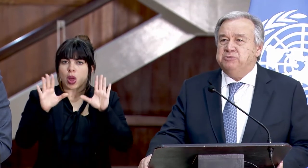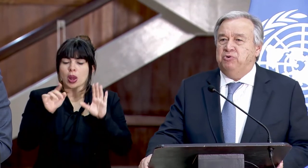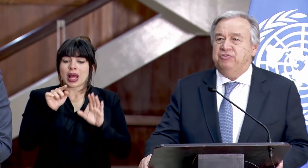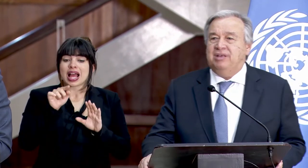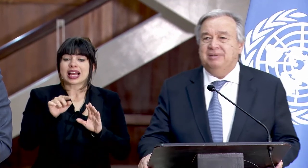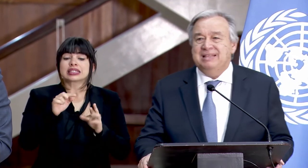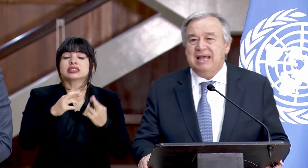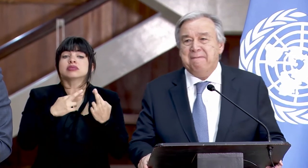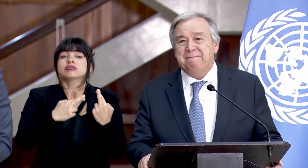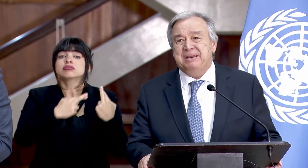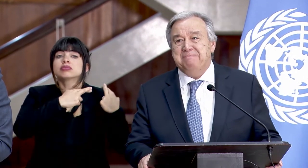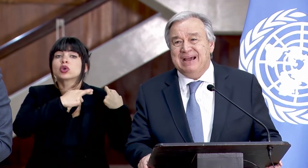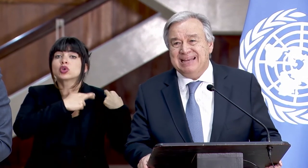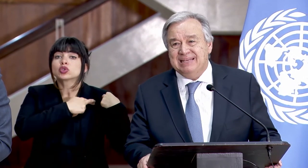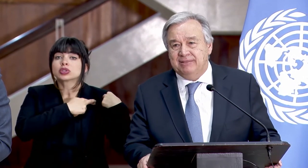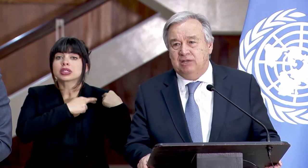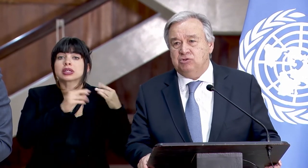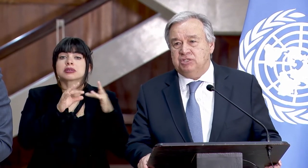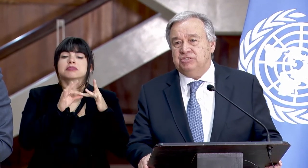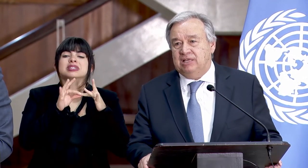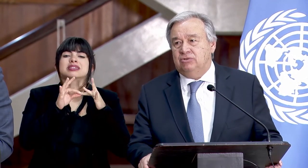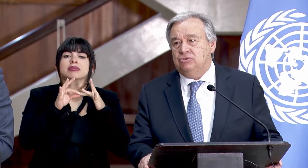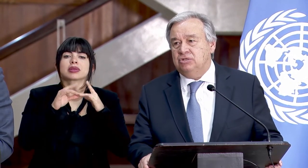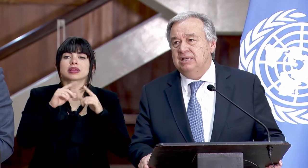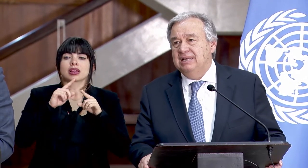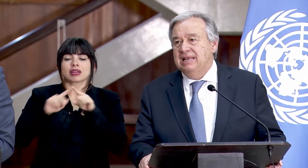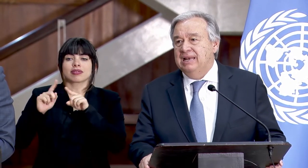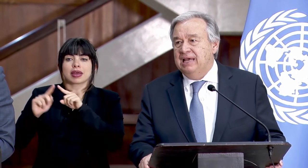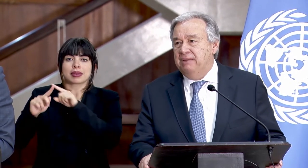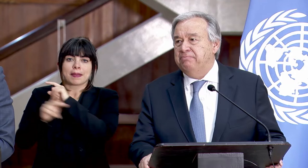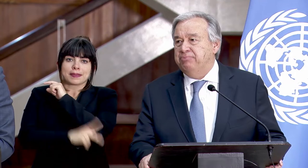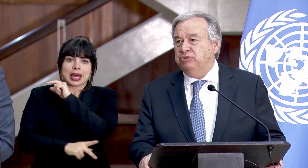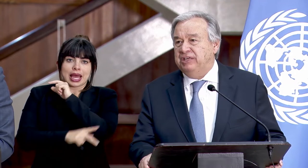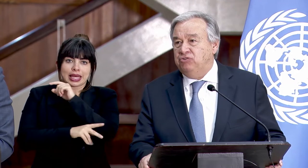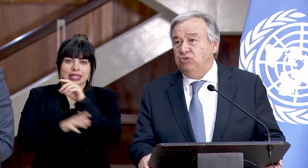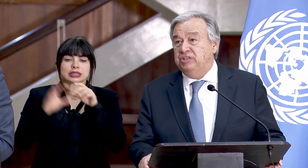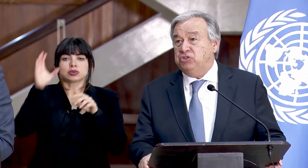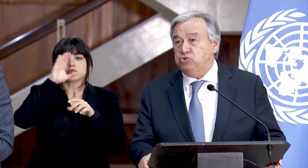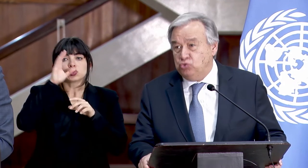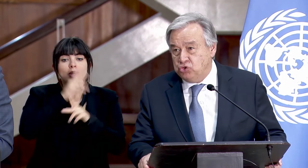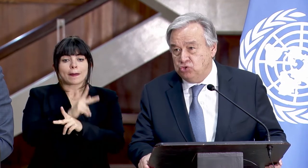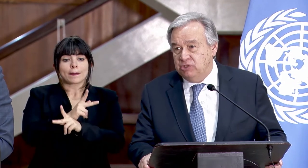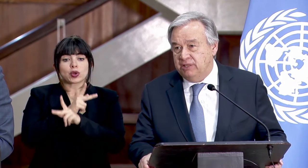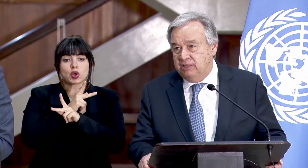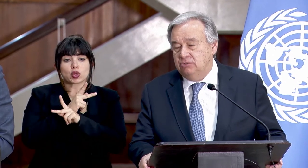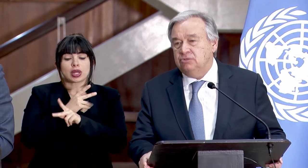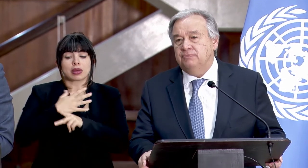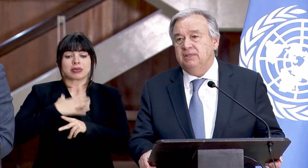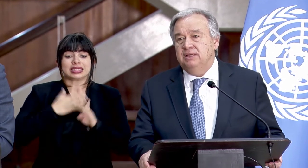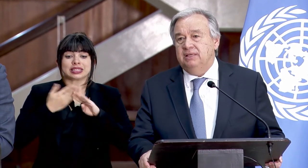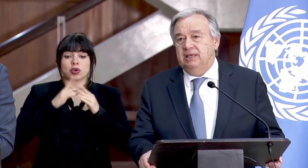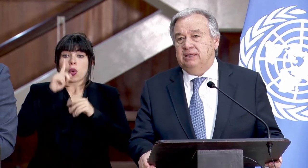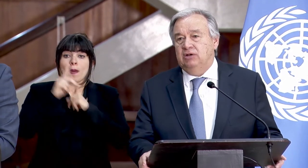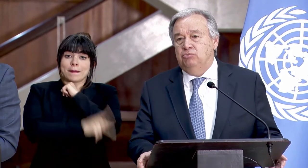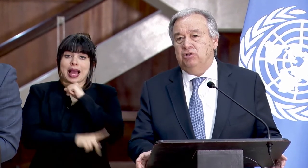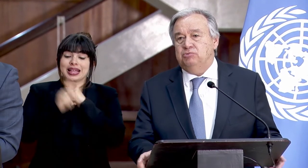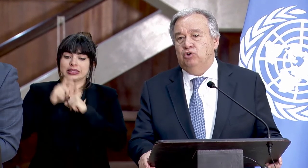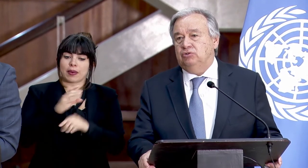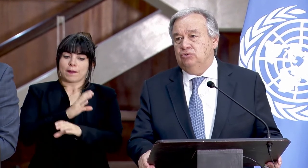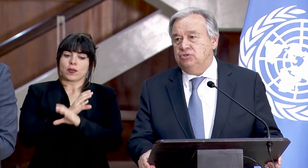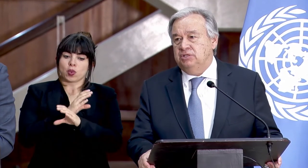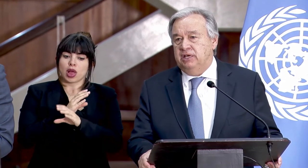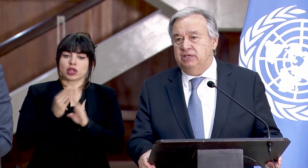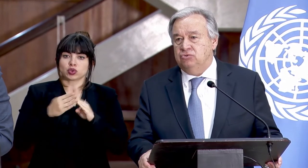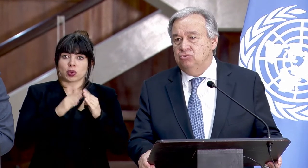una responsabilidad primaria de los Estados la protección de sus ciudadanos y que el número